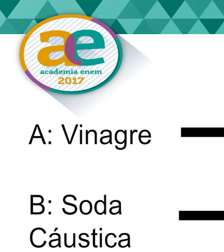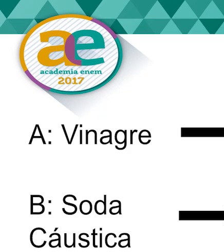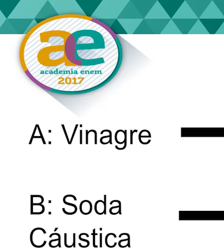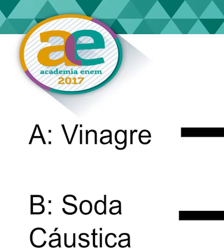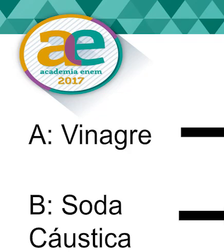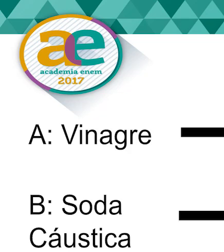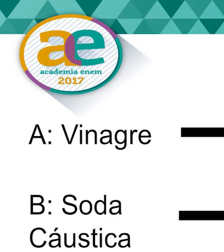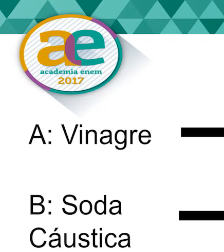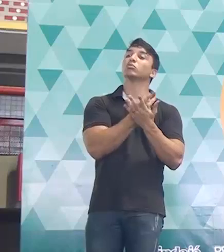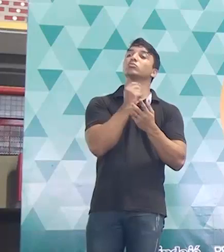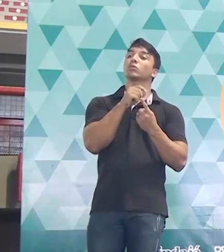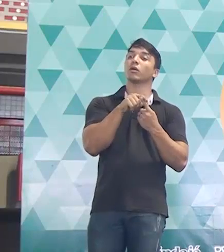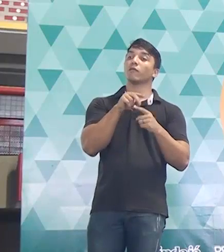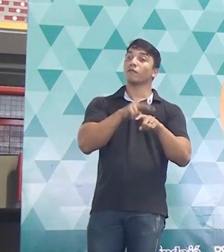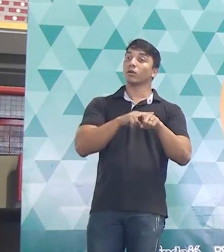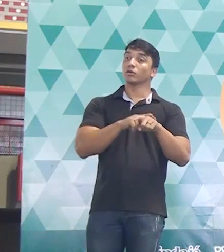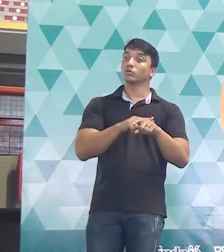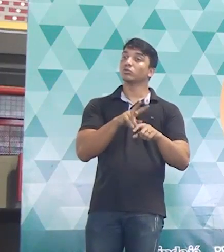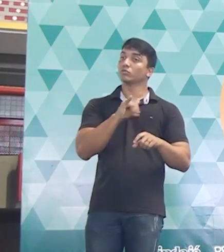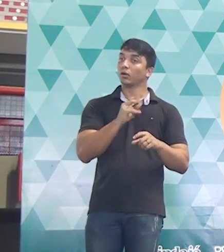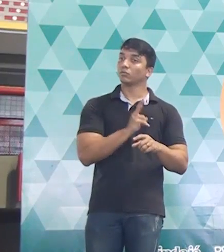suco vai ficar verde.